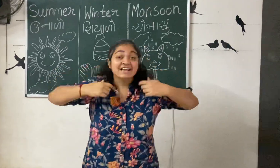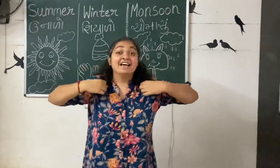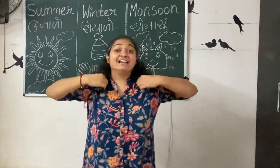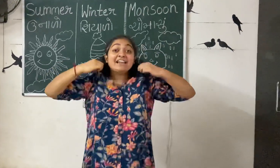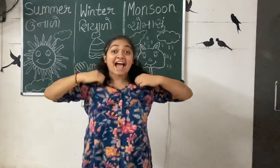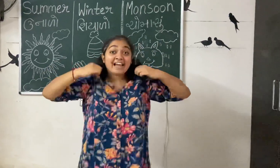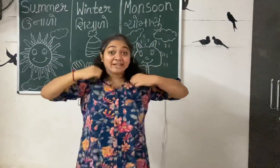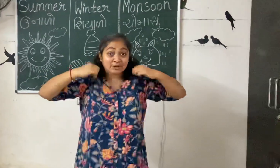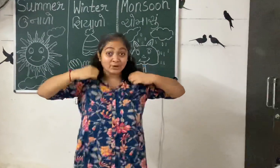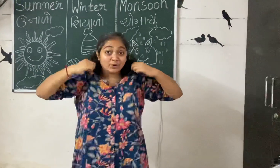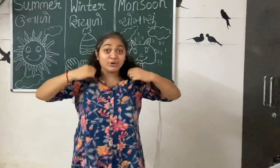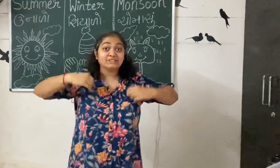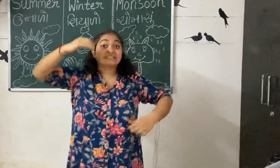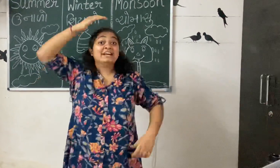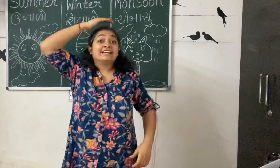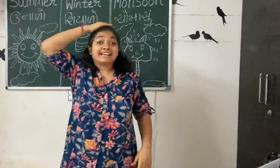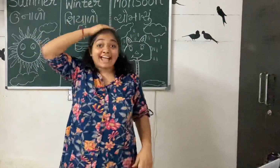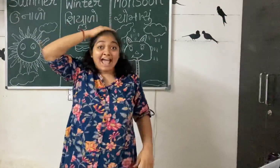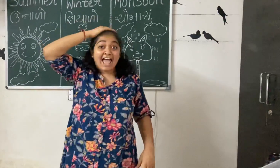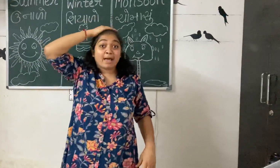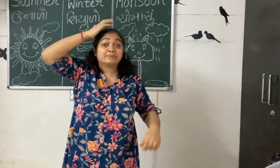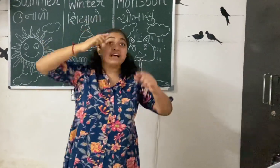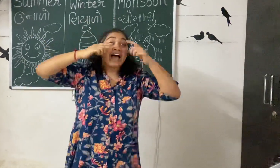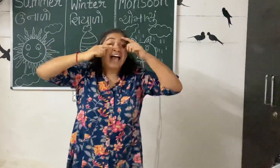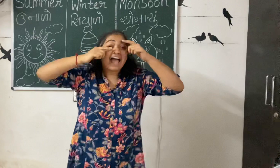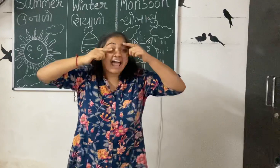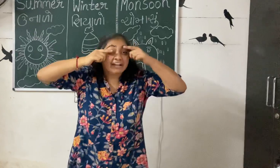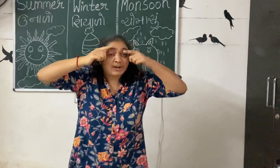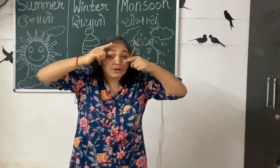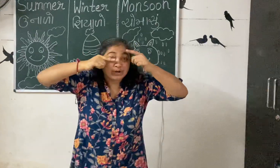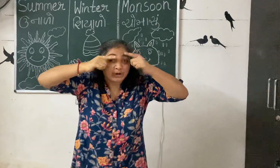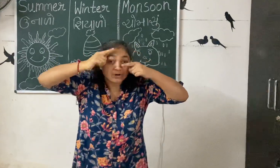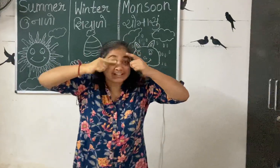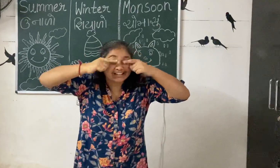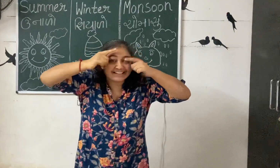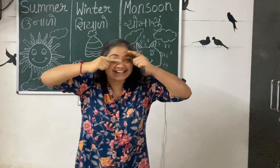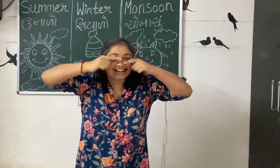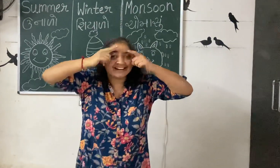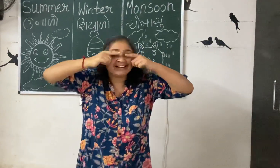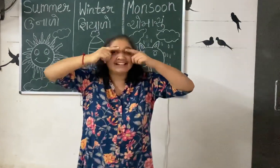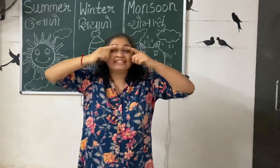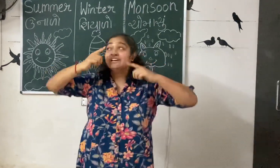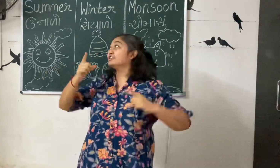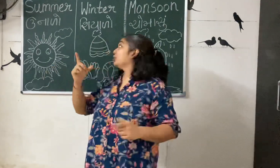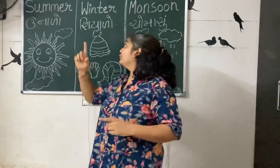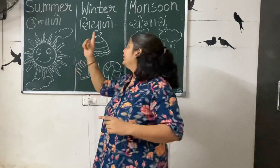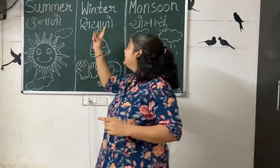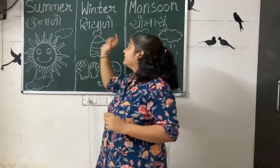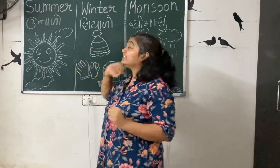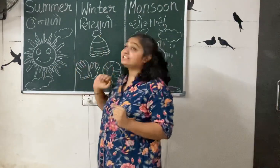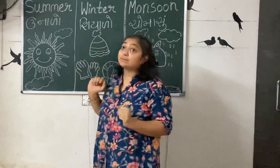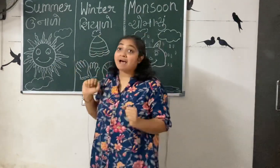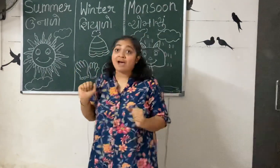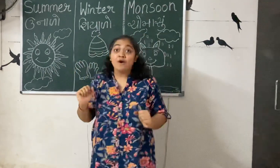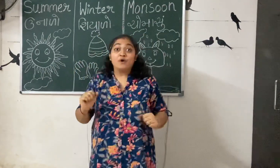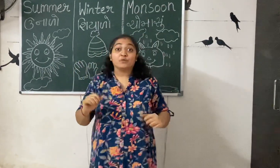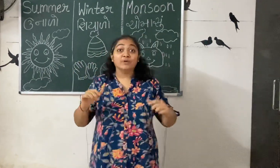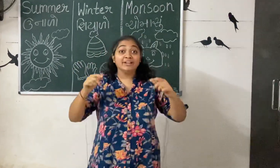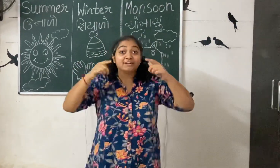light clothes, caps and goggles, चाहो, winter season मा, winter